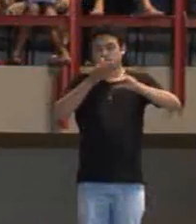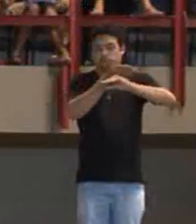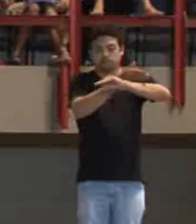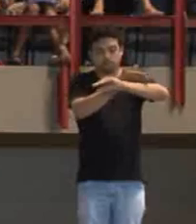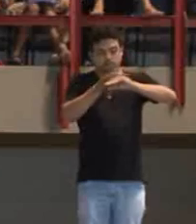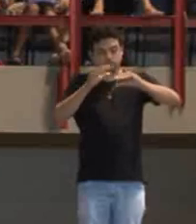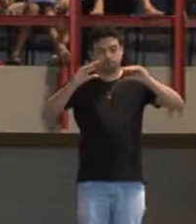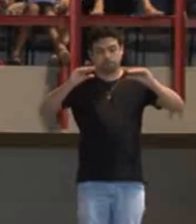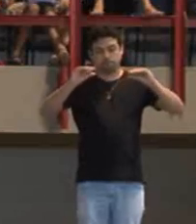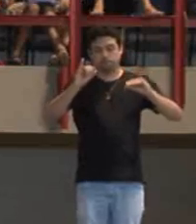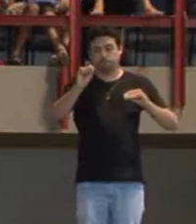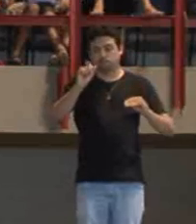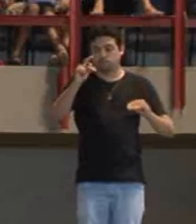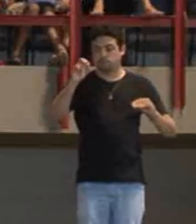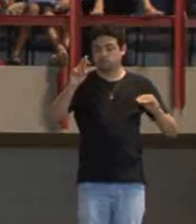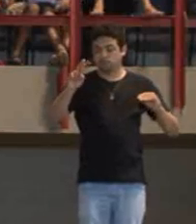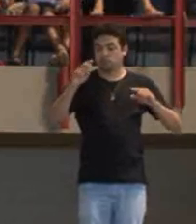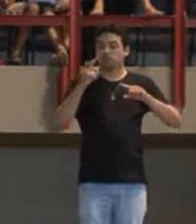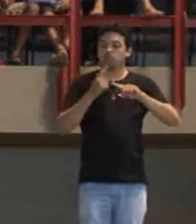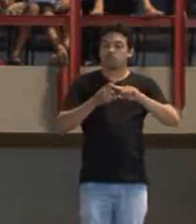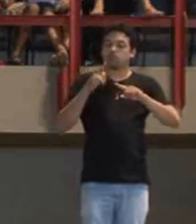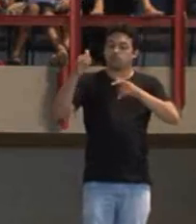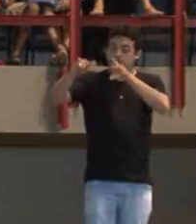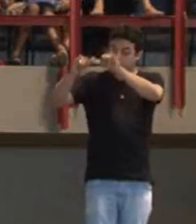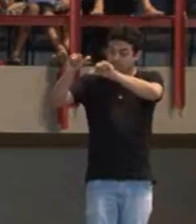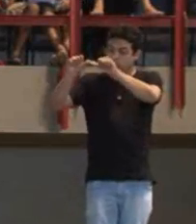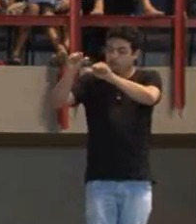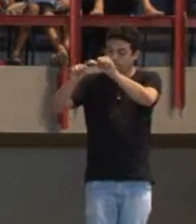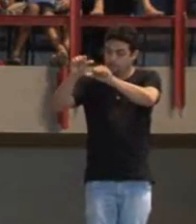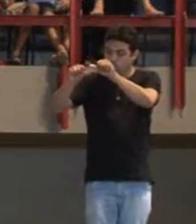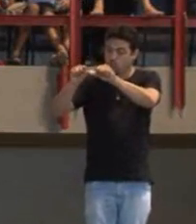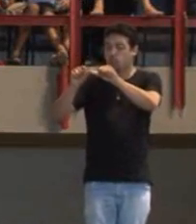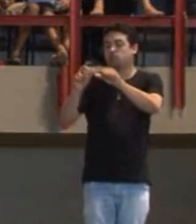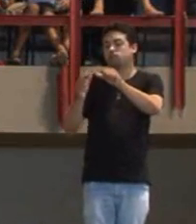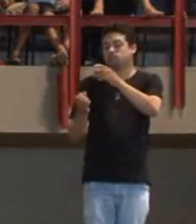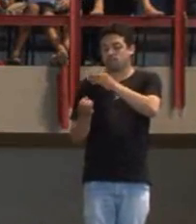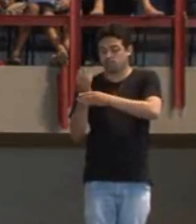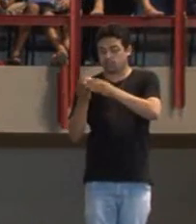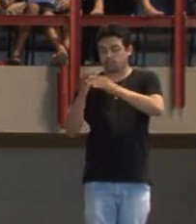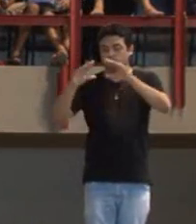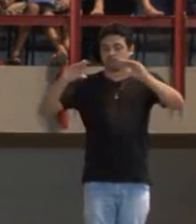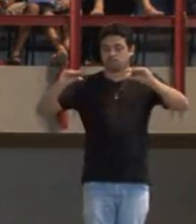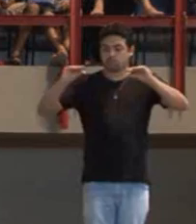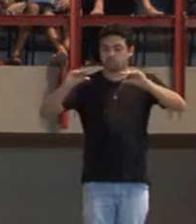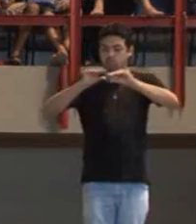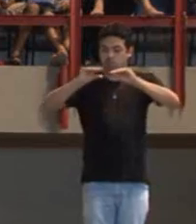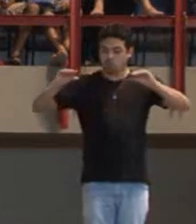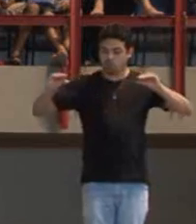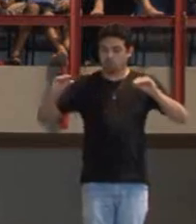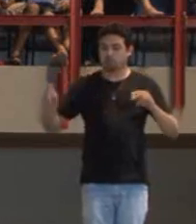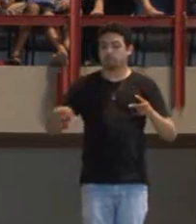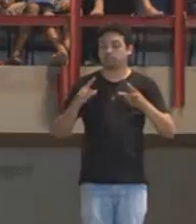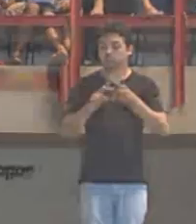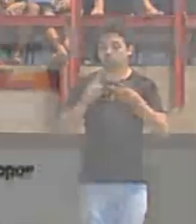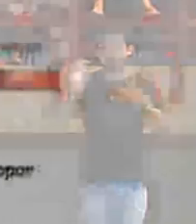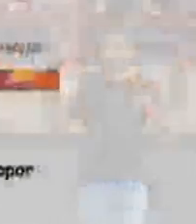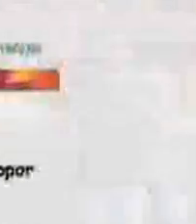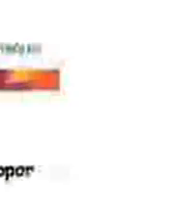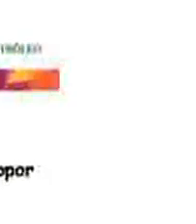partir do petróleo, tá? Faz uma transformação química no petróleo, é um polímero, e aí se obtém isopor. O que